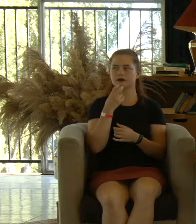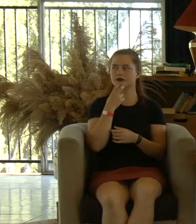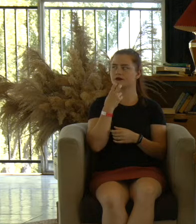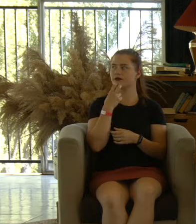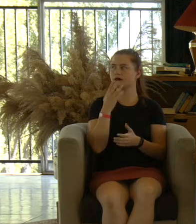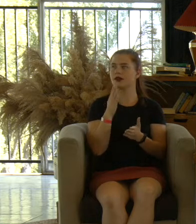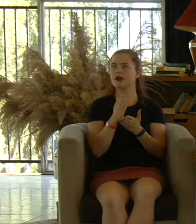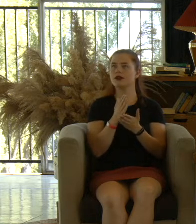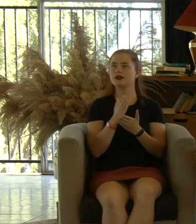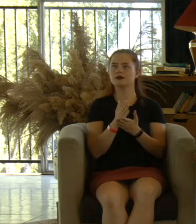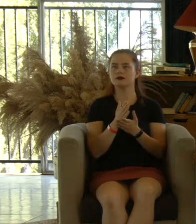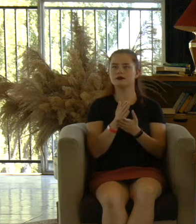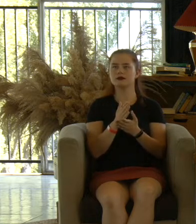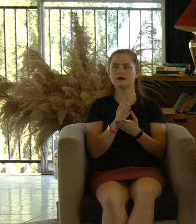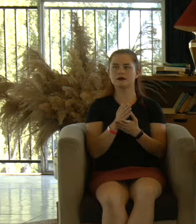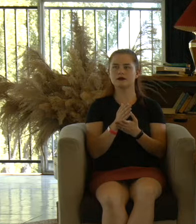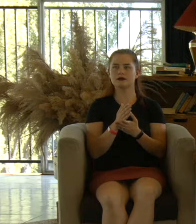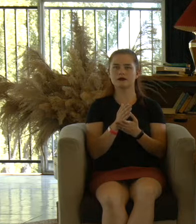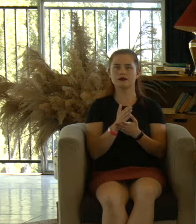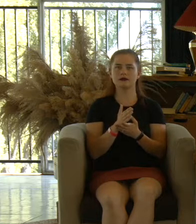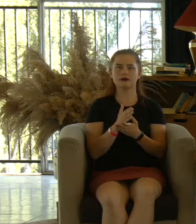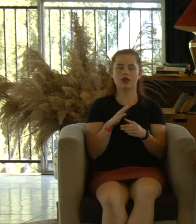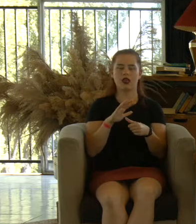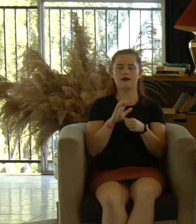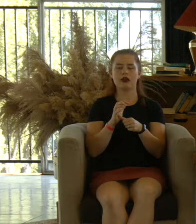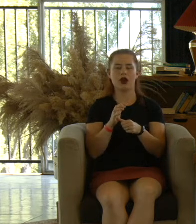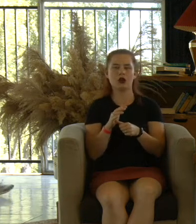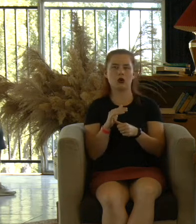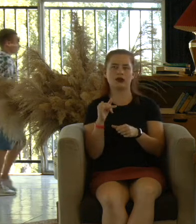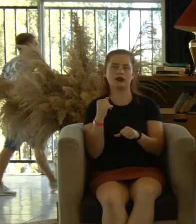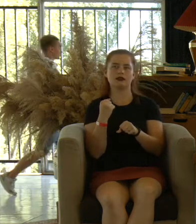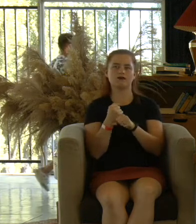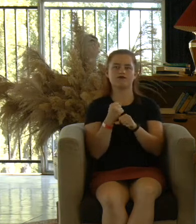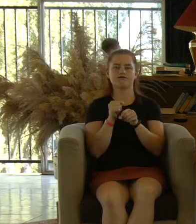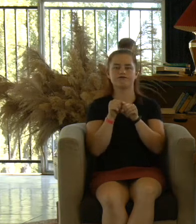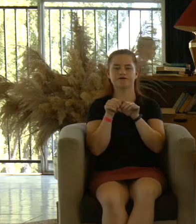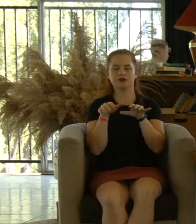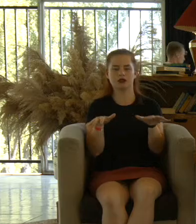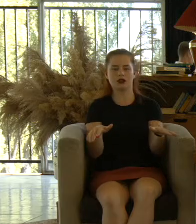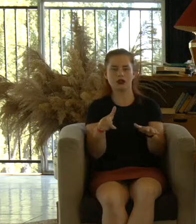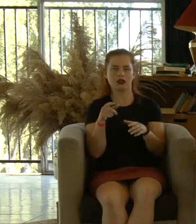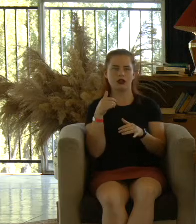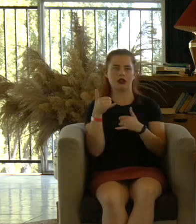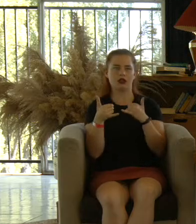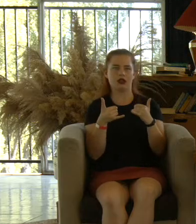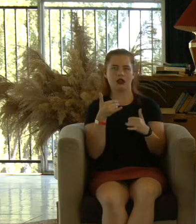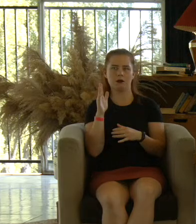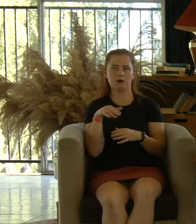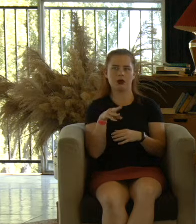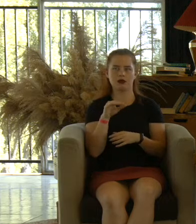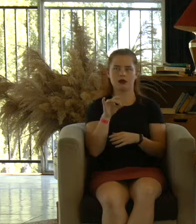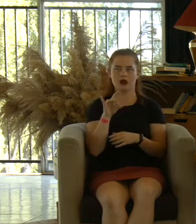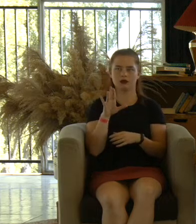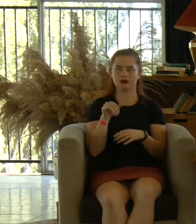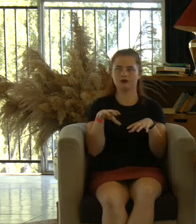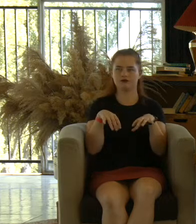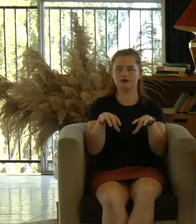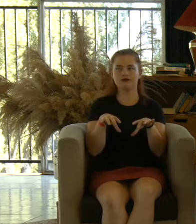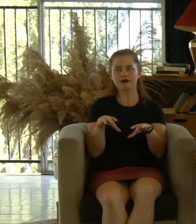летают вентиляторы эти, вертолеты, распыляющие химию, потом тракторы вместе со всем живым, что там